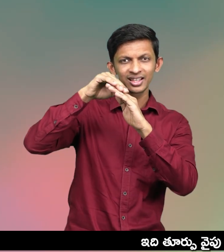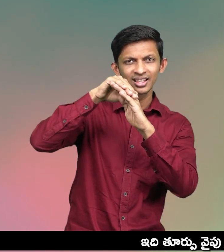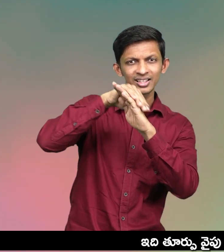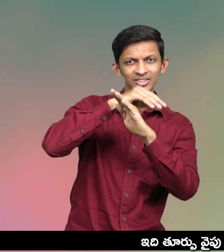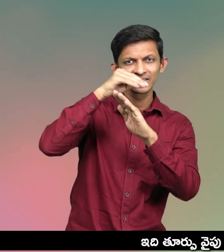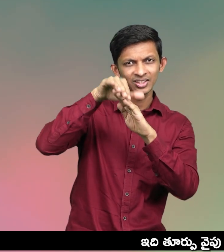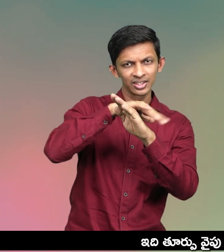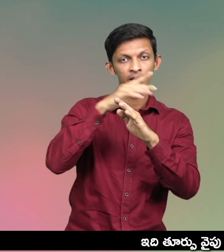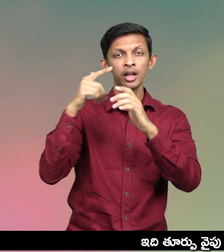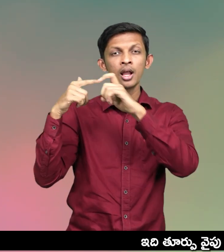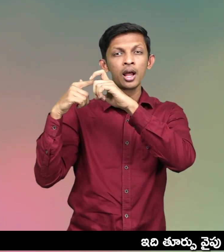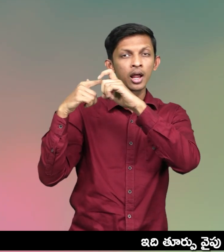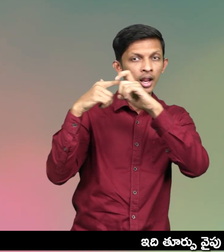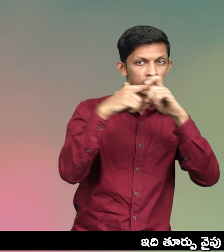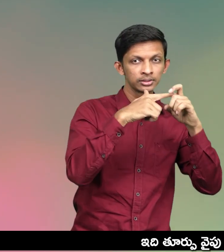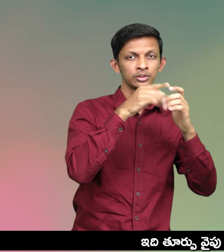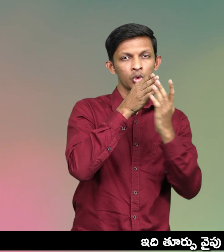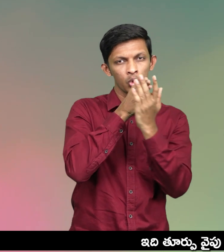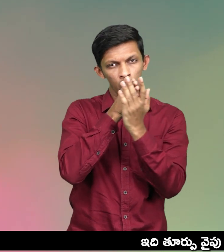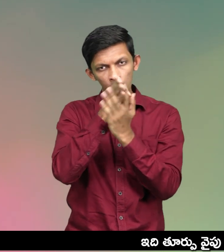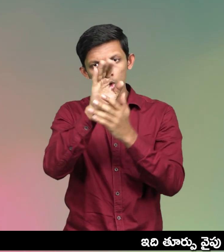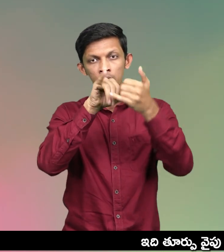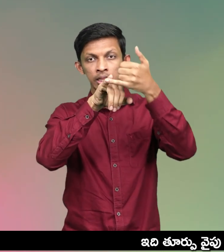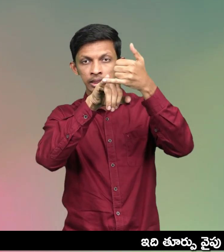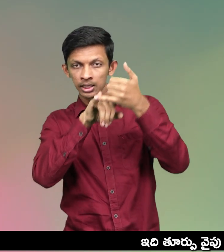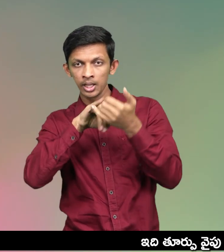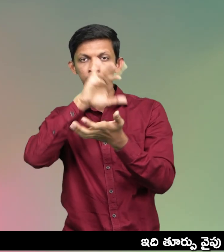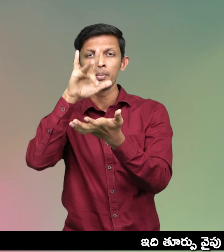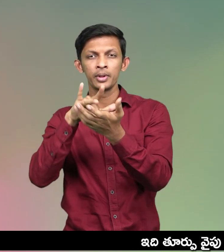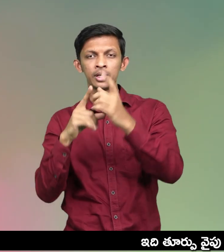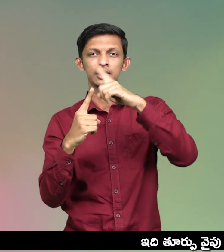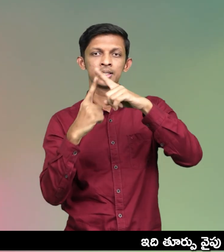ఇది తూర్పు వైపు ప్రవహిస్తుంది. దక్షిణ టిబెట్ ద్వారా